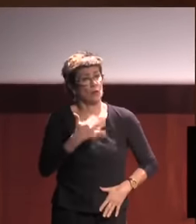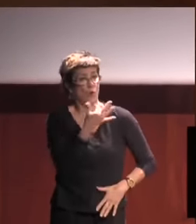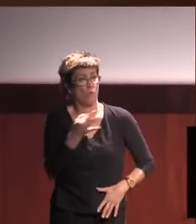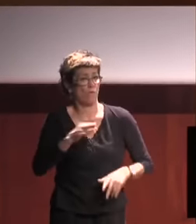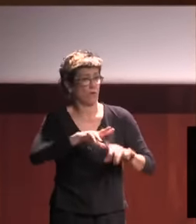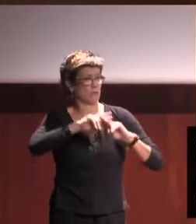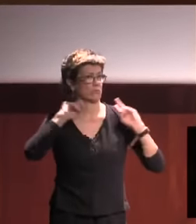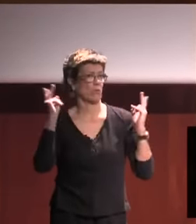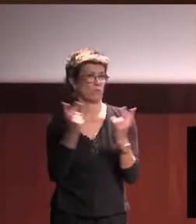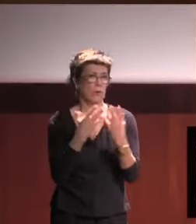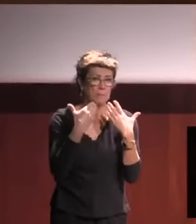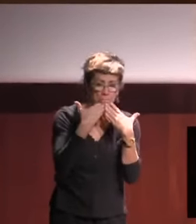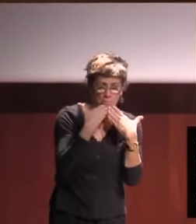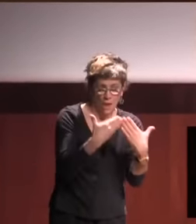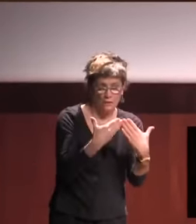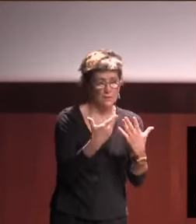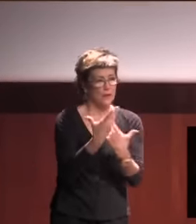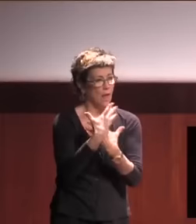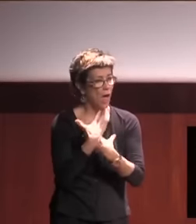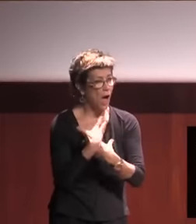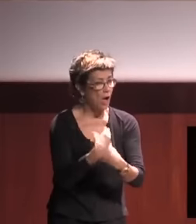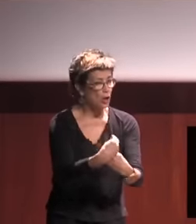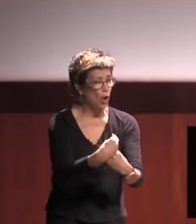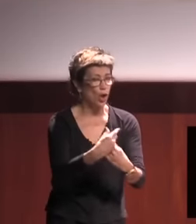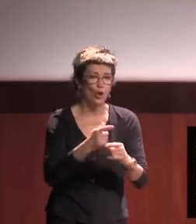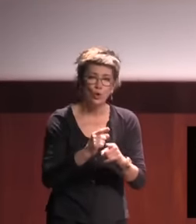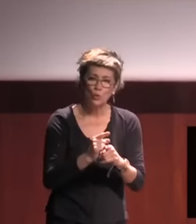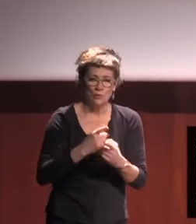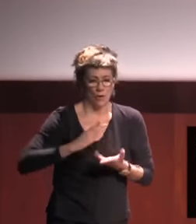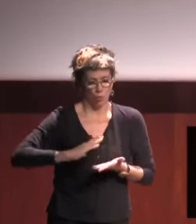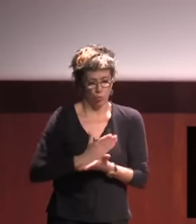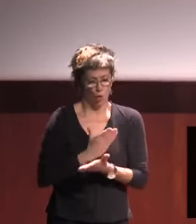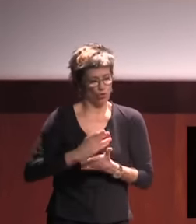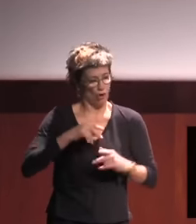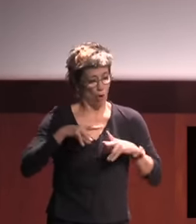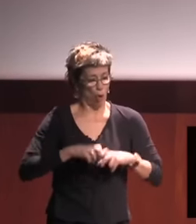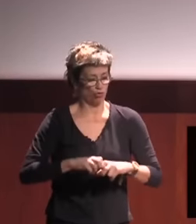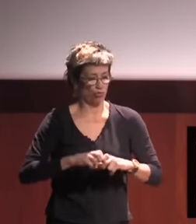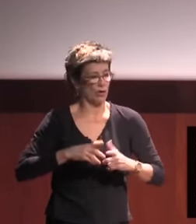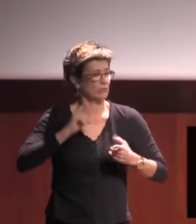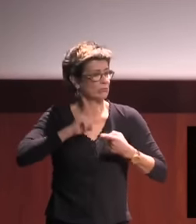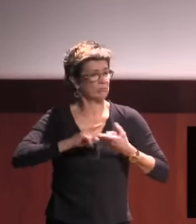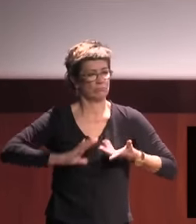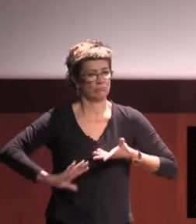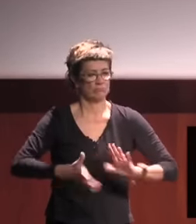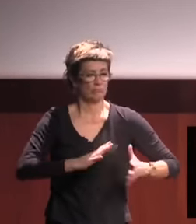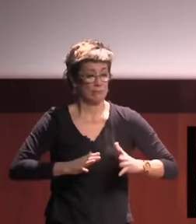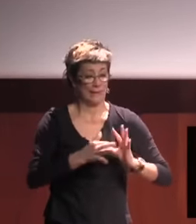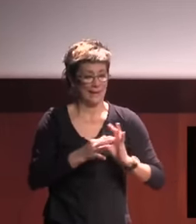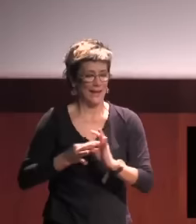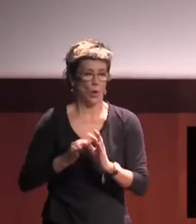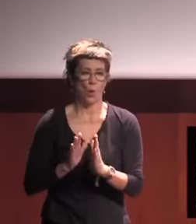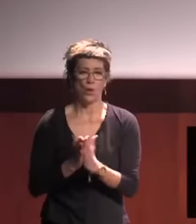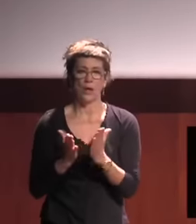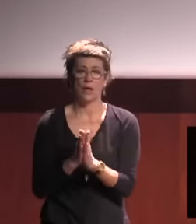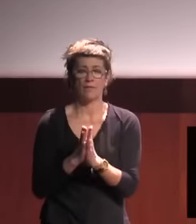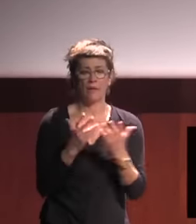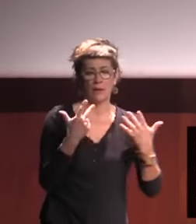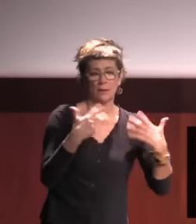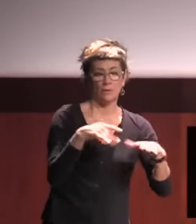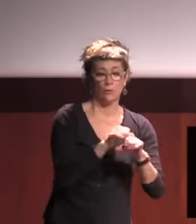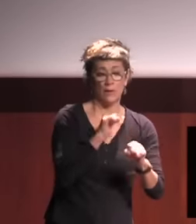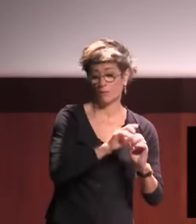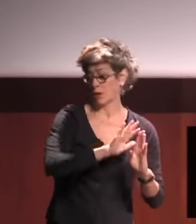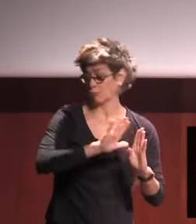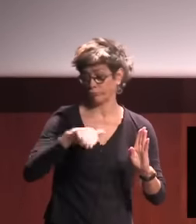ensemble d'avoir accueilli et soutenu mon projet de recherche sur la langue des signes française et le livre du XVIIIe siècle à